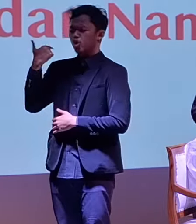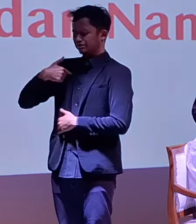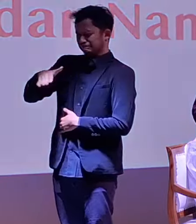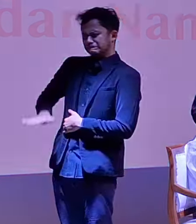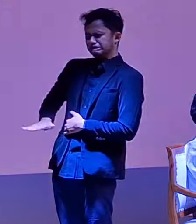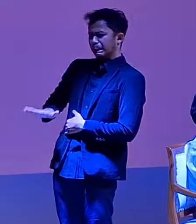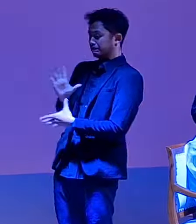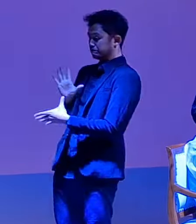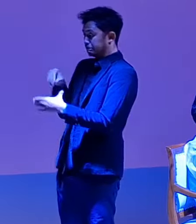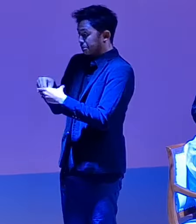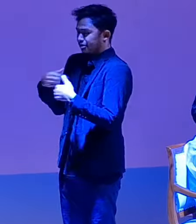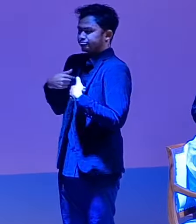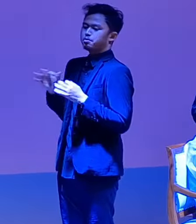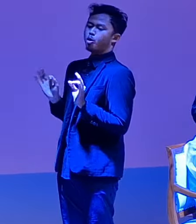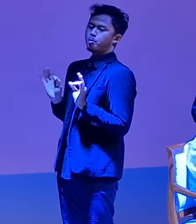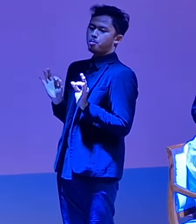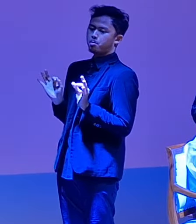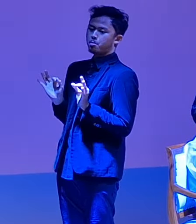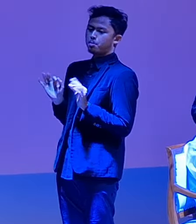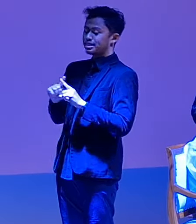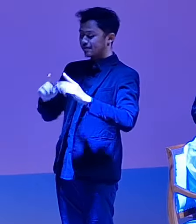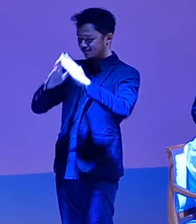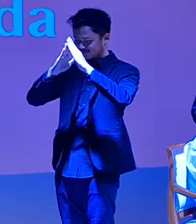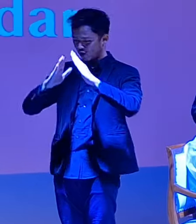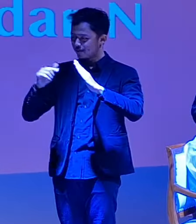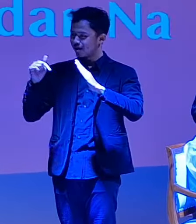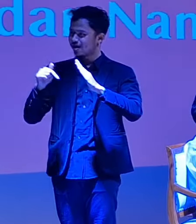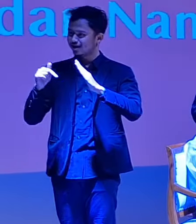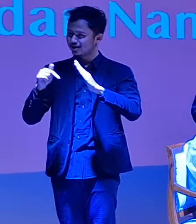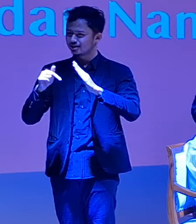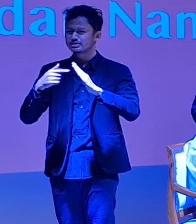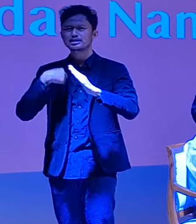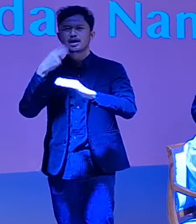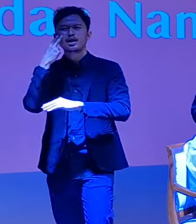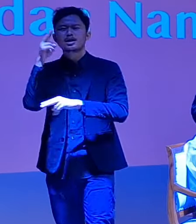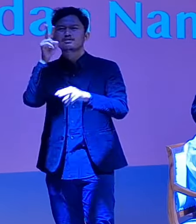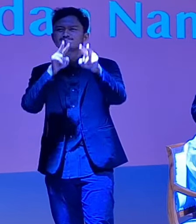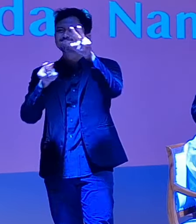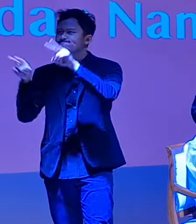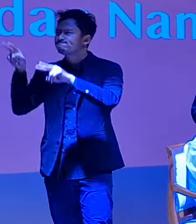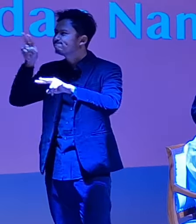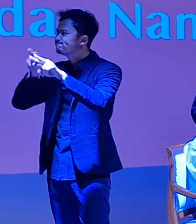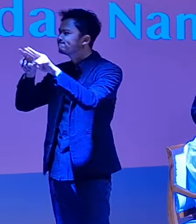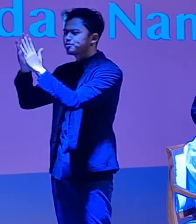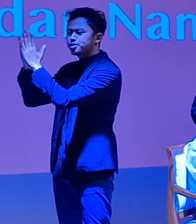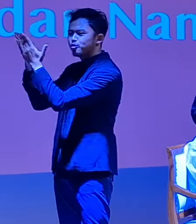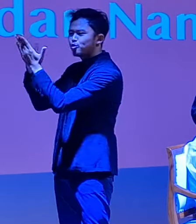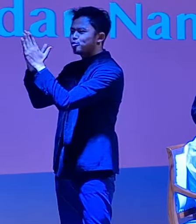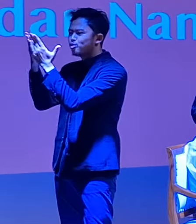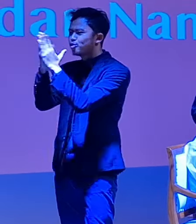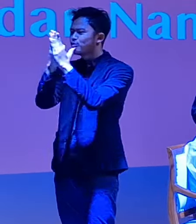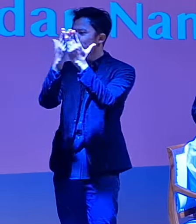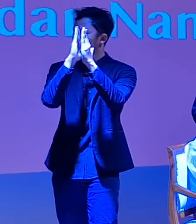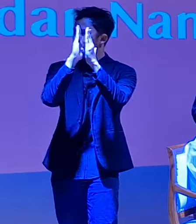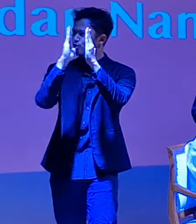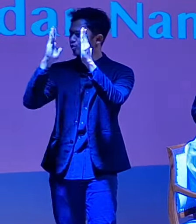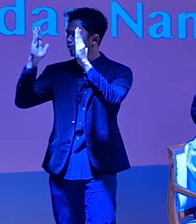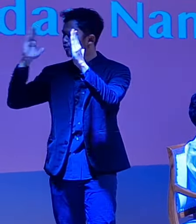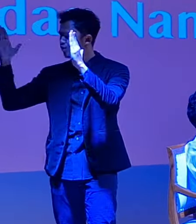terlibat langsung. Hanya di rumah itu banyak sekali koleksi-koleksi buku-buku